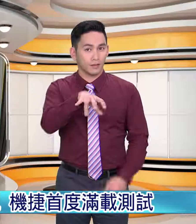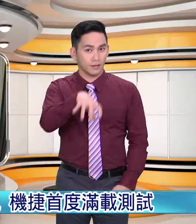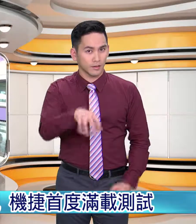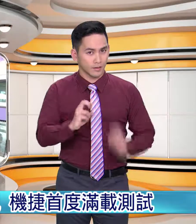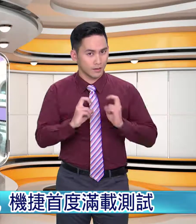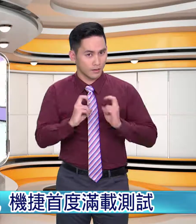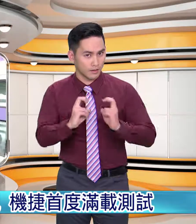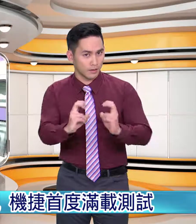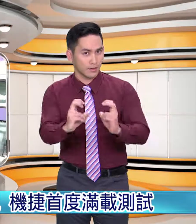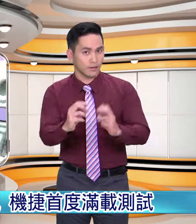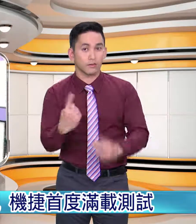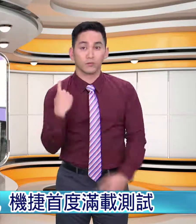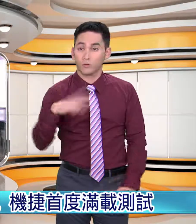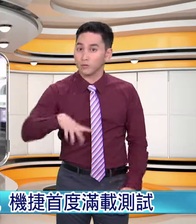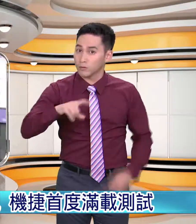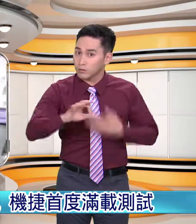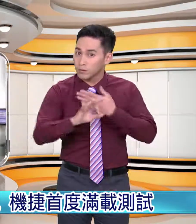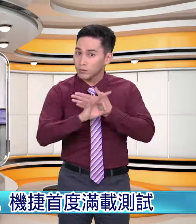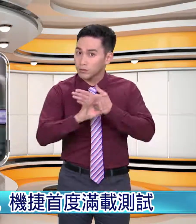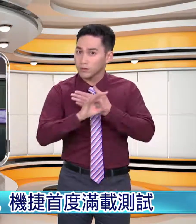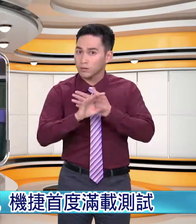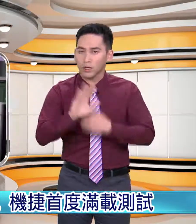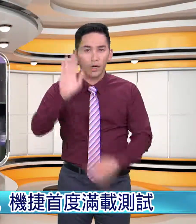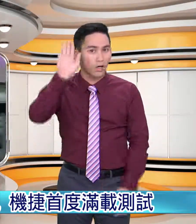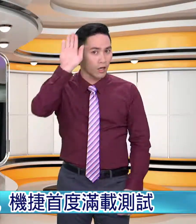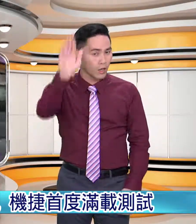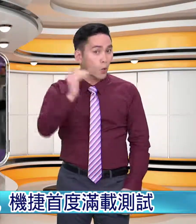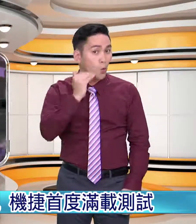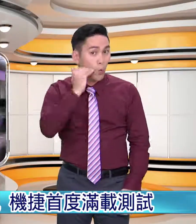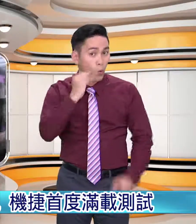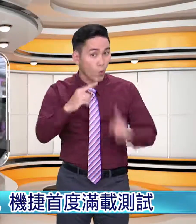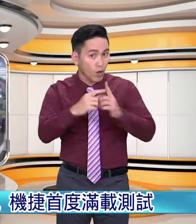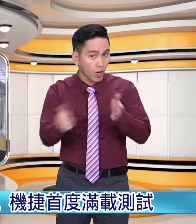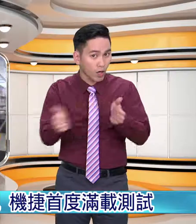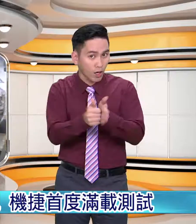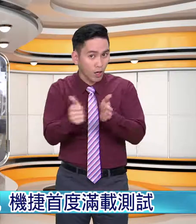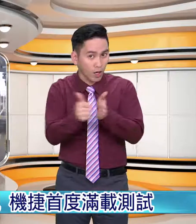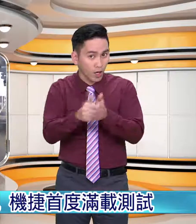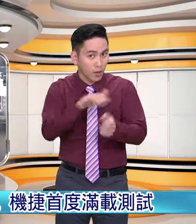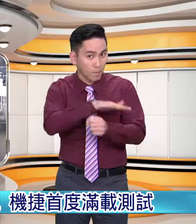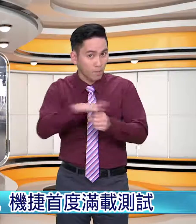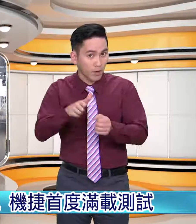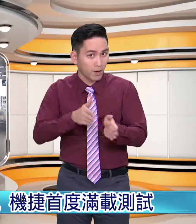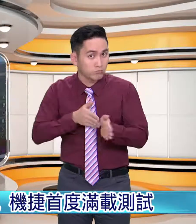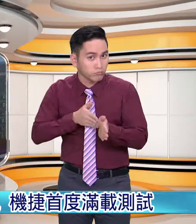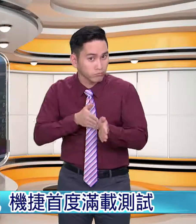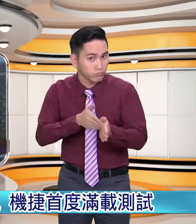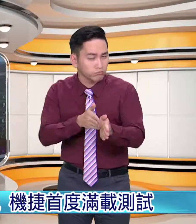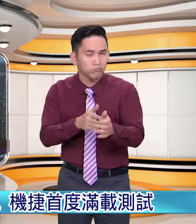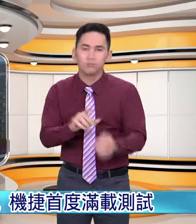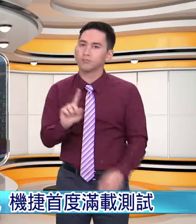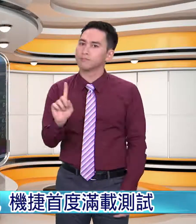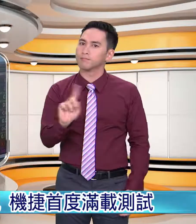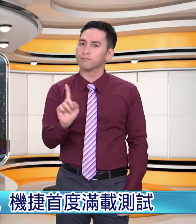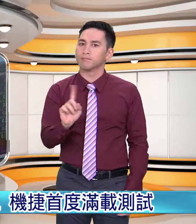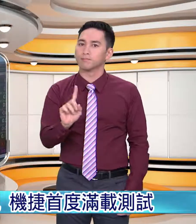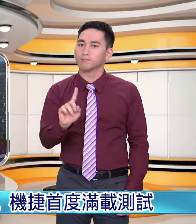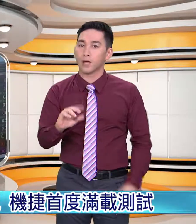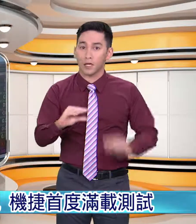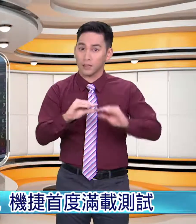桃园机场捷运昨天首度与列车全满载的情况来测试，在列车里装满沙包，